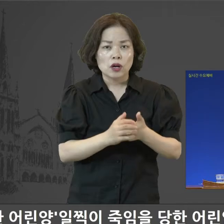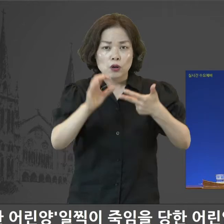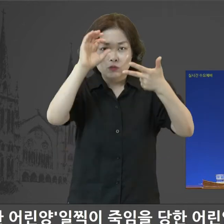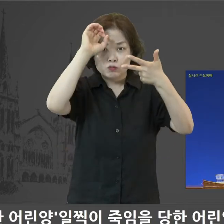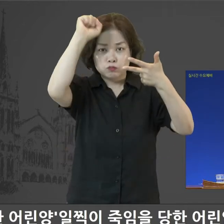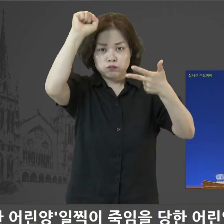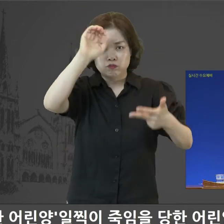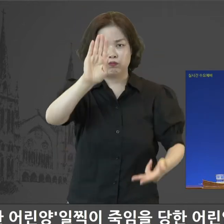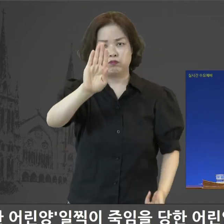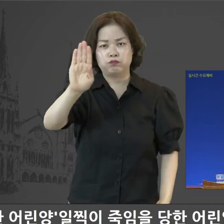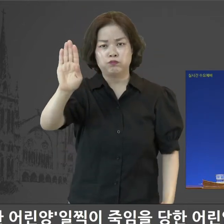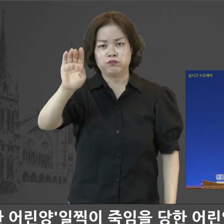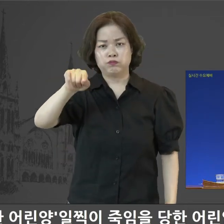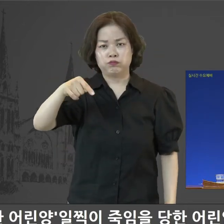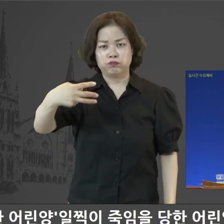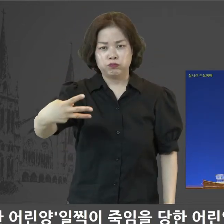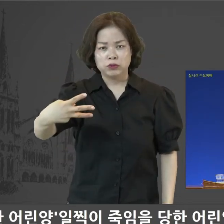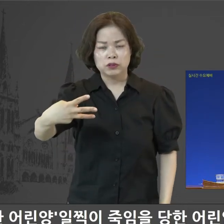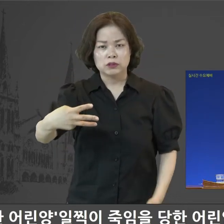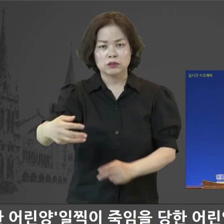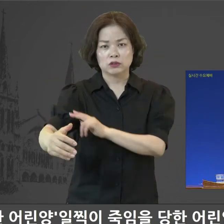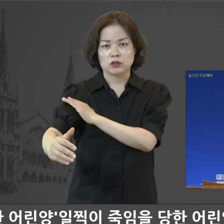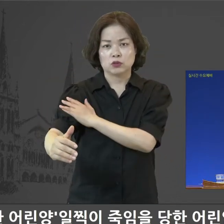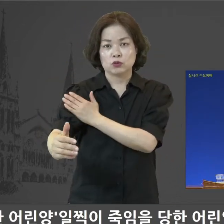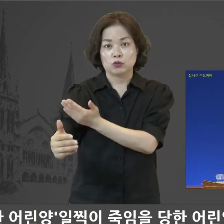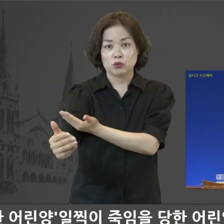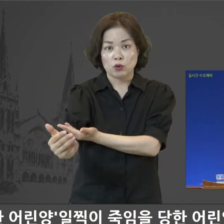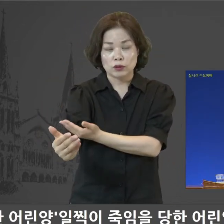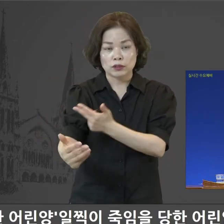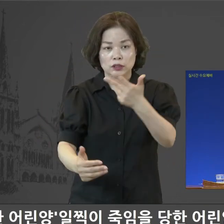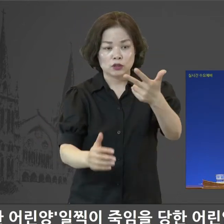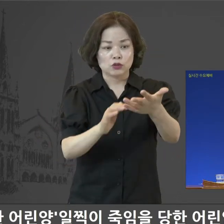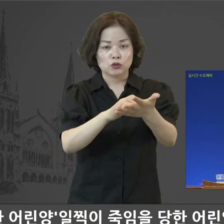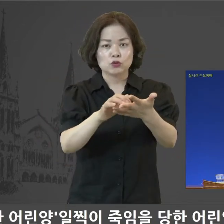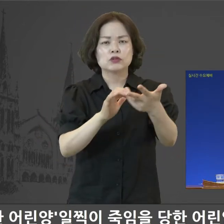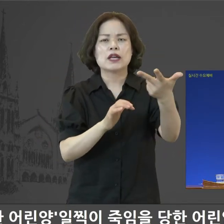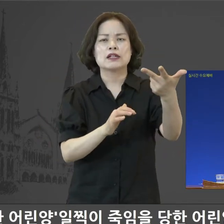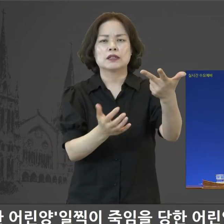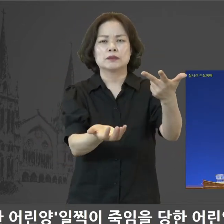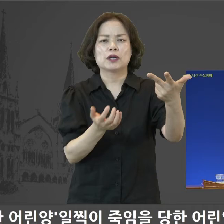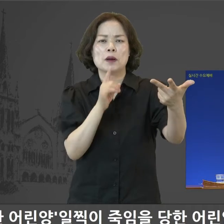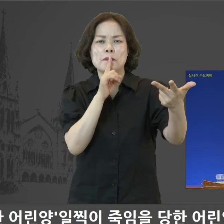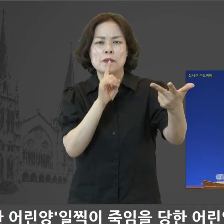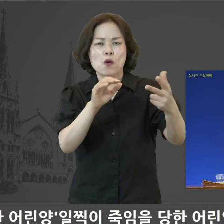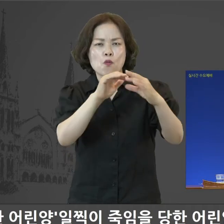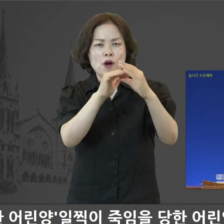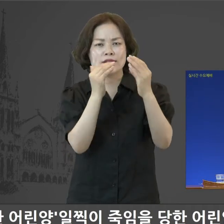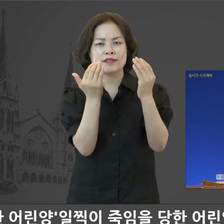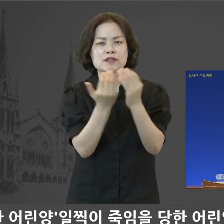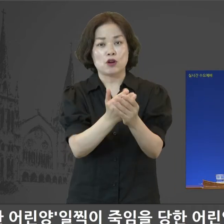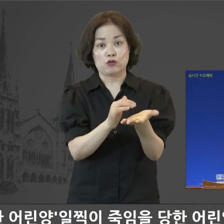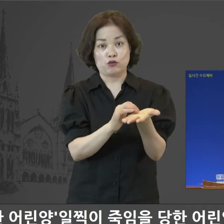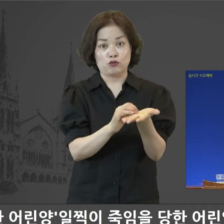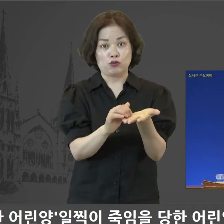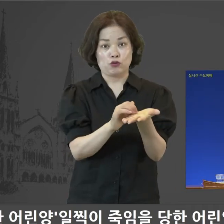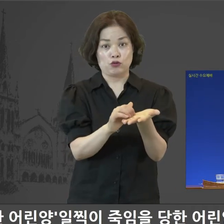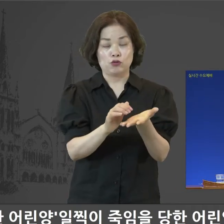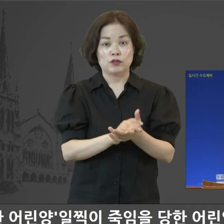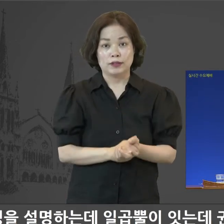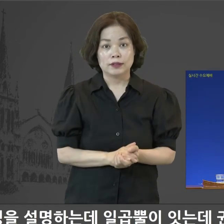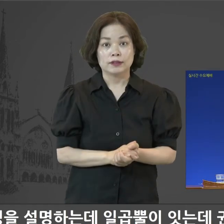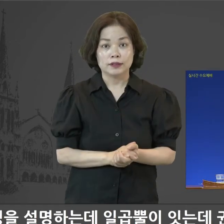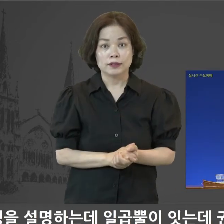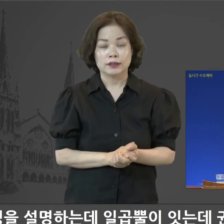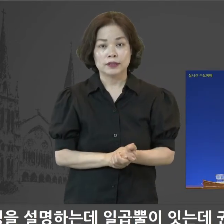뿔은 권세를 상징합니다. 그리고 숫자 7은 앞서도 말씀을 드렸지만 완전수를 의미한다고 했죠.